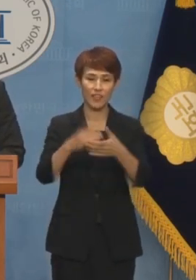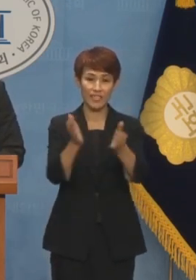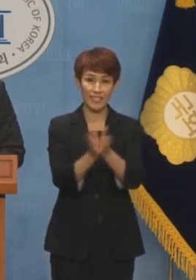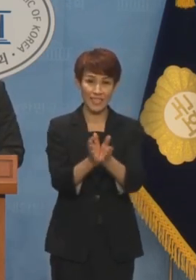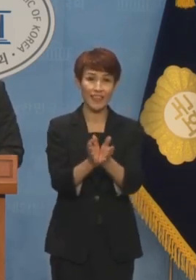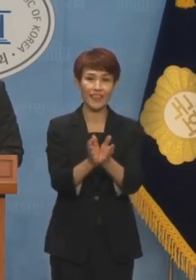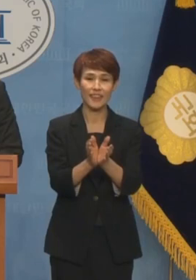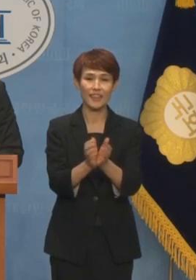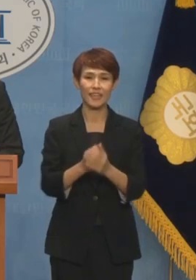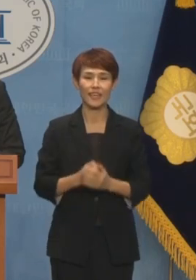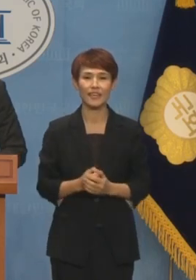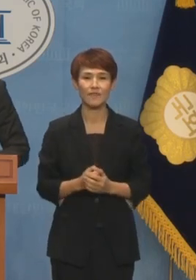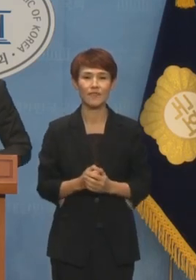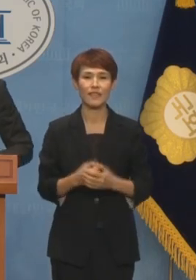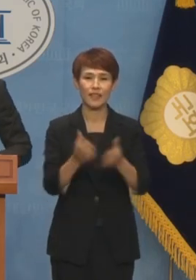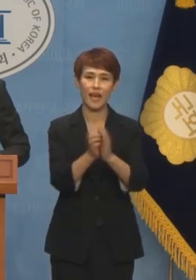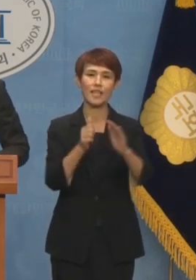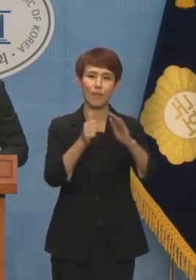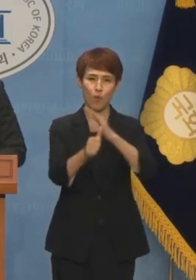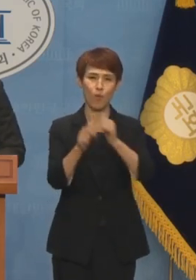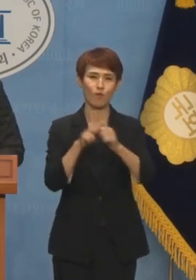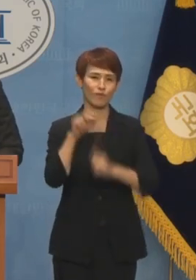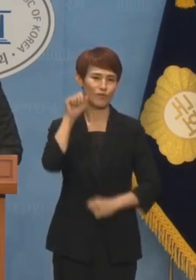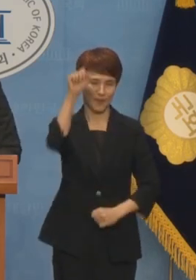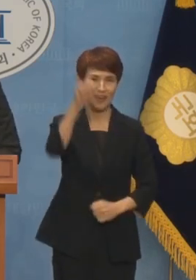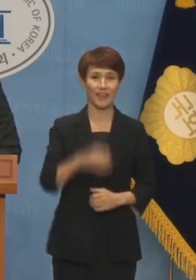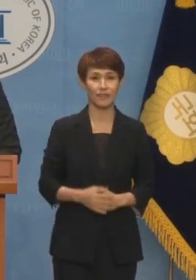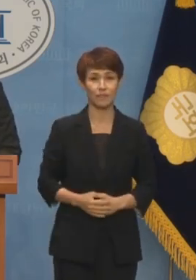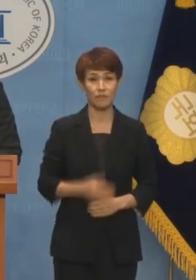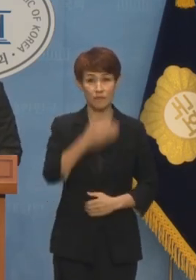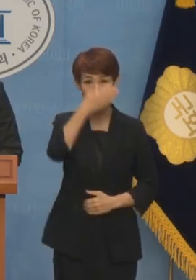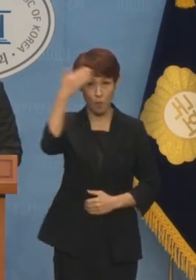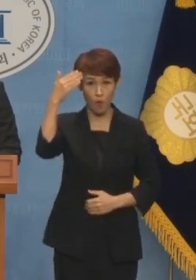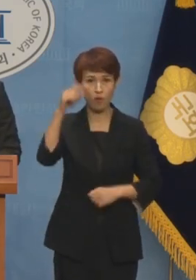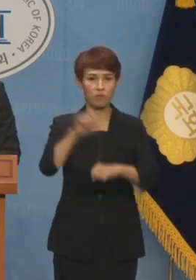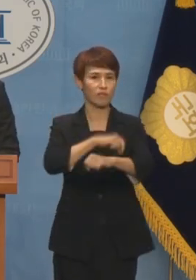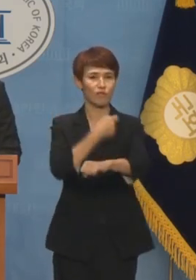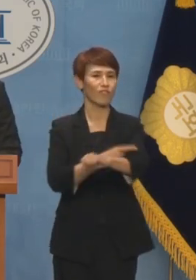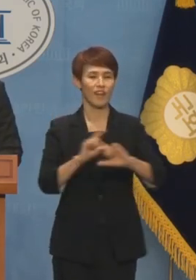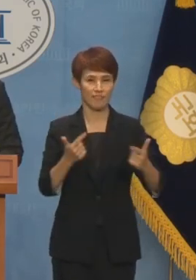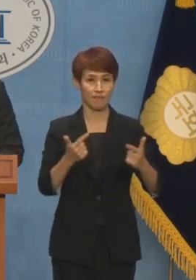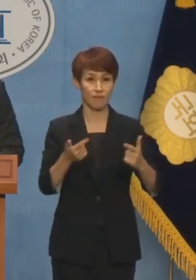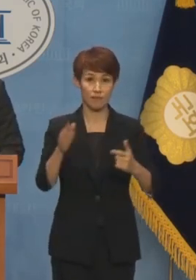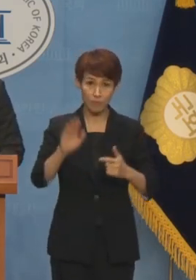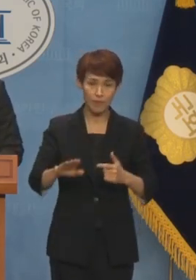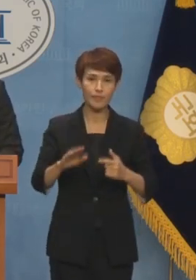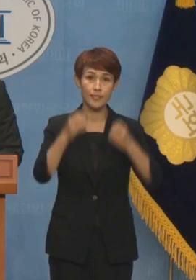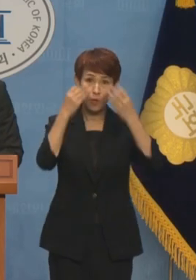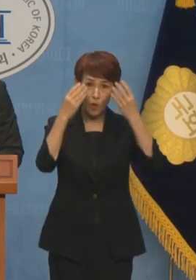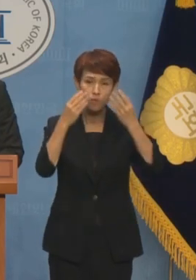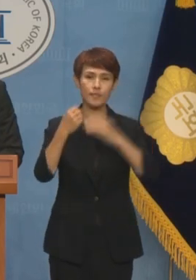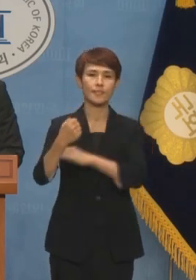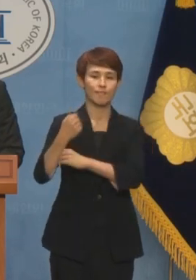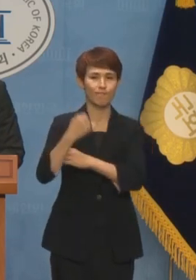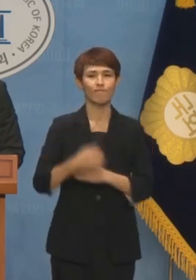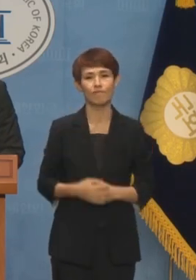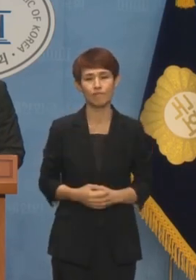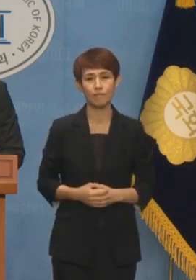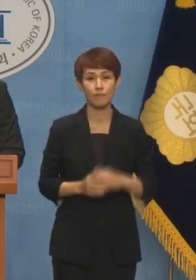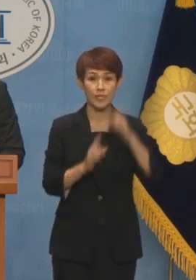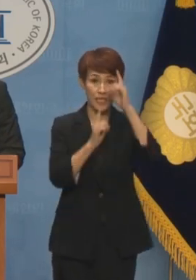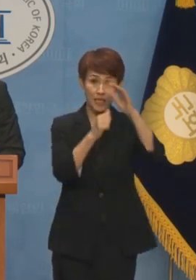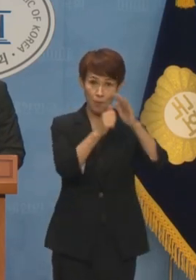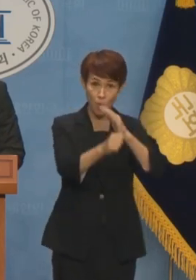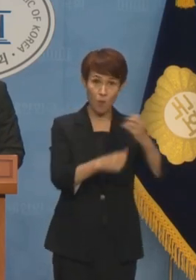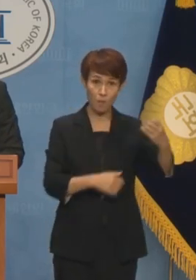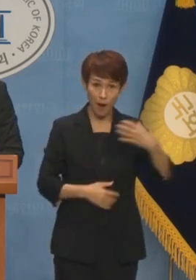후보로 출마합니다. 젊음은 특권이 아닙니다. 그러나 새로움은 저력입니다. 이준석 대표가 그랬습니다. 완전히